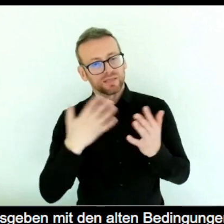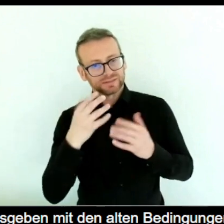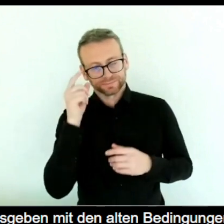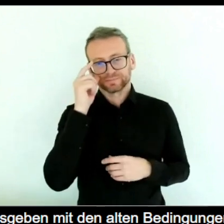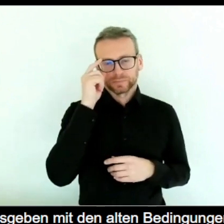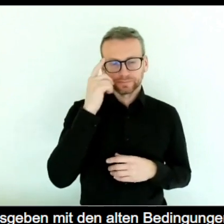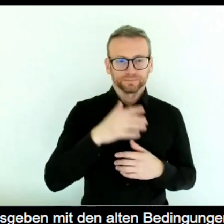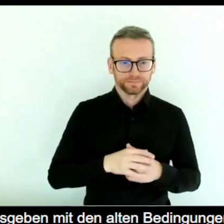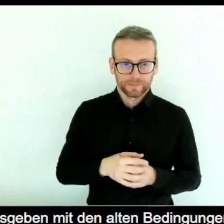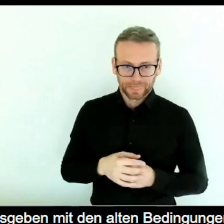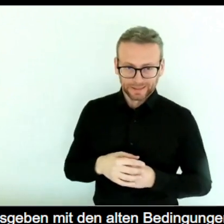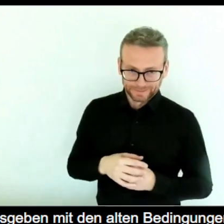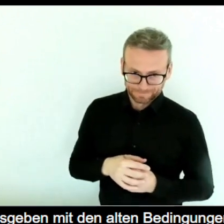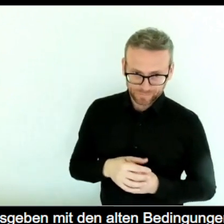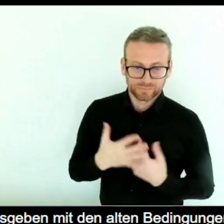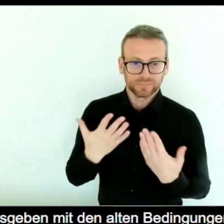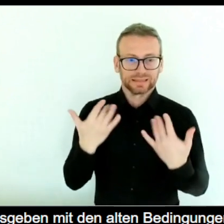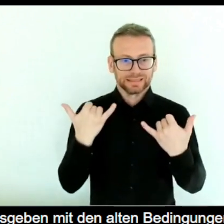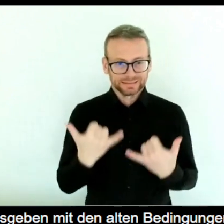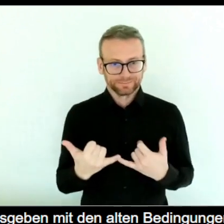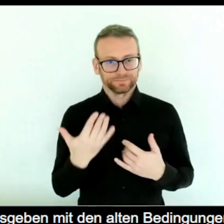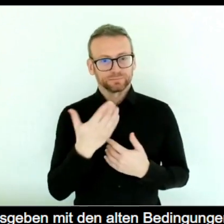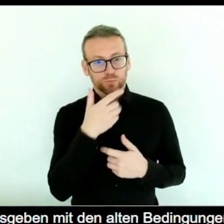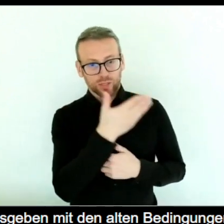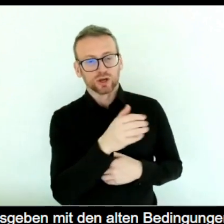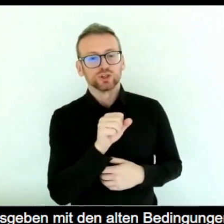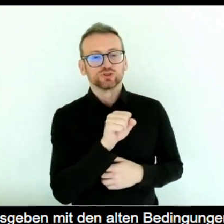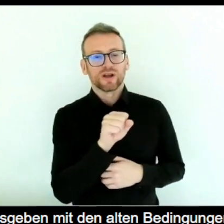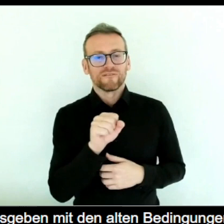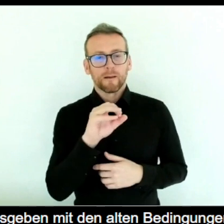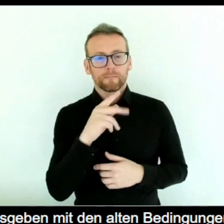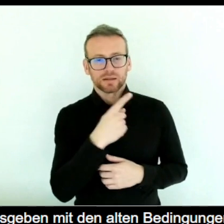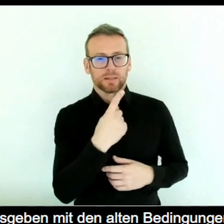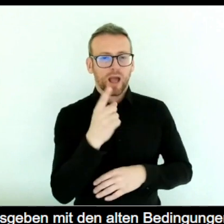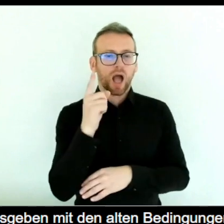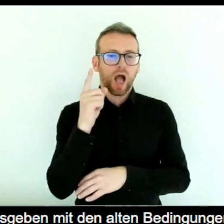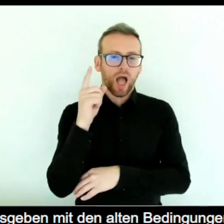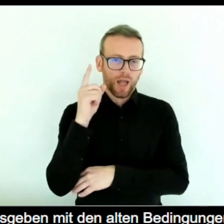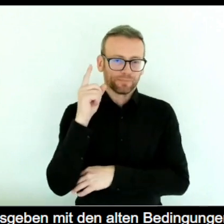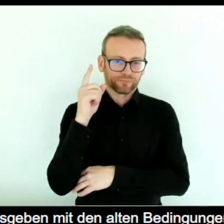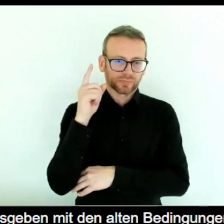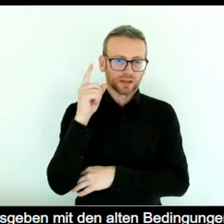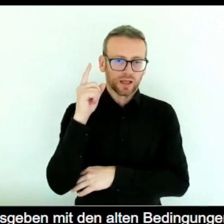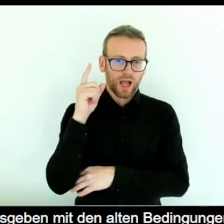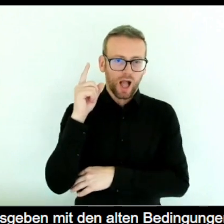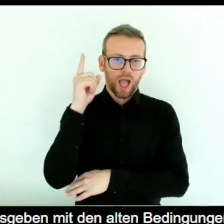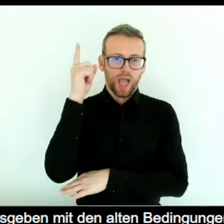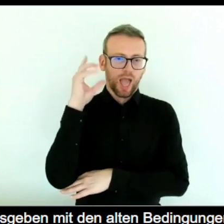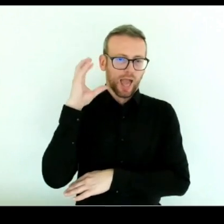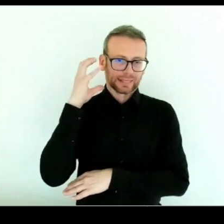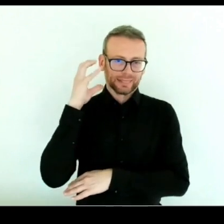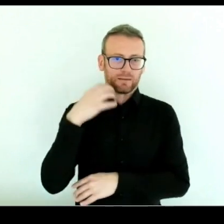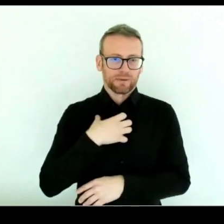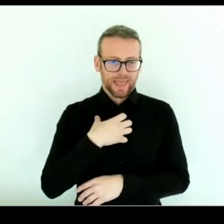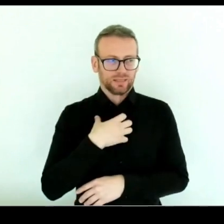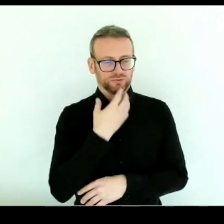49-Euro-Tickets. Er erwartet Einzellösungen der Länder statt bundesweitem Einheitsticket, weil eben der Bund noch so